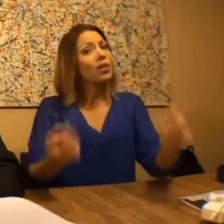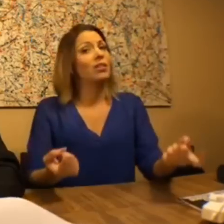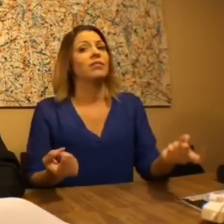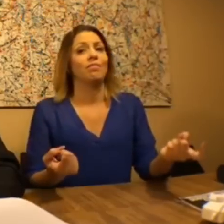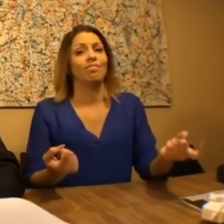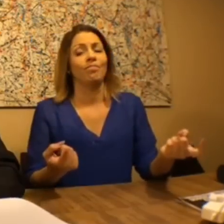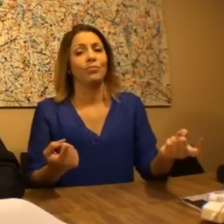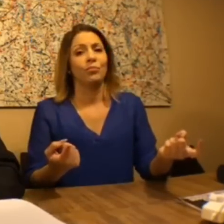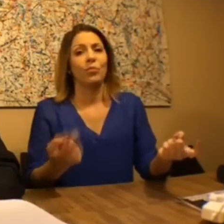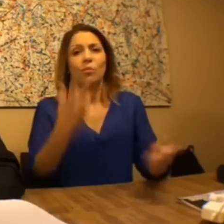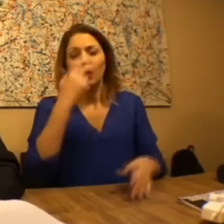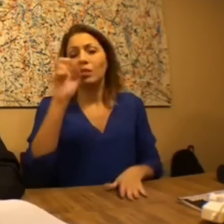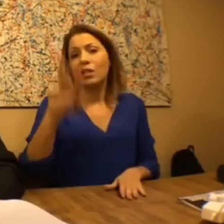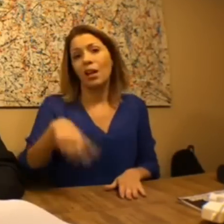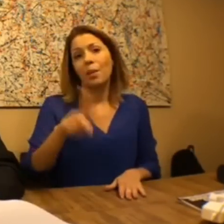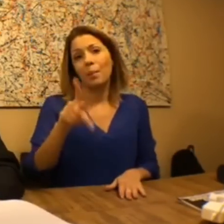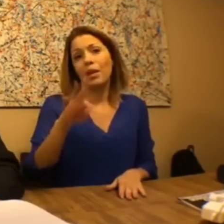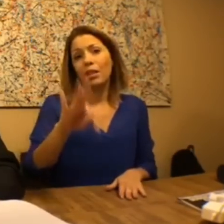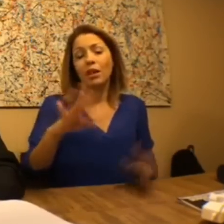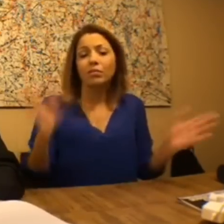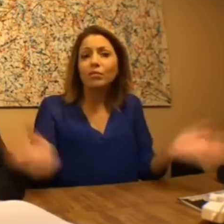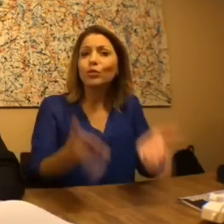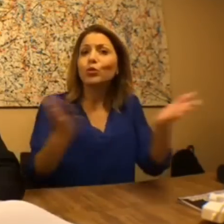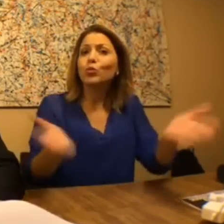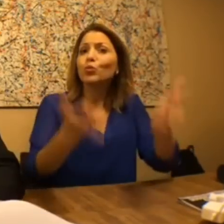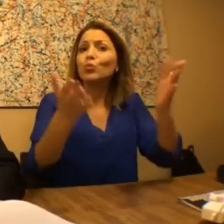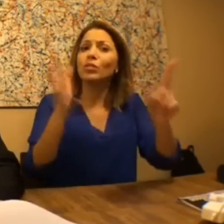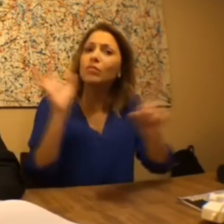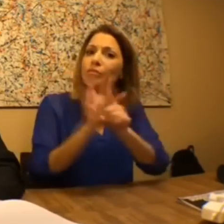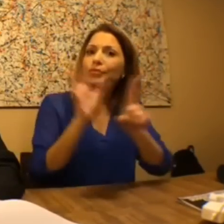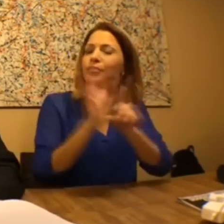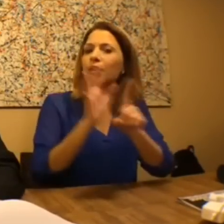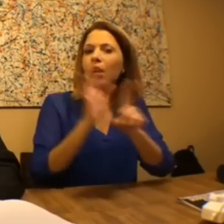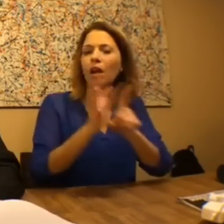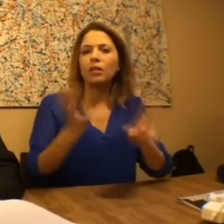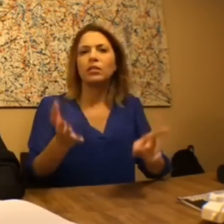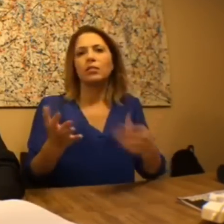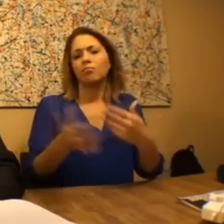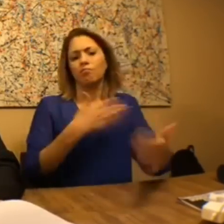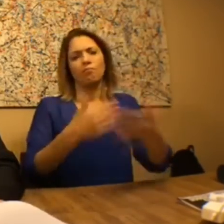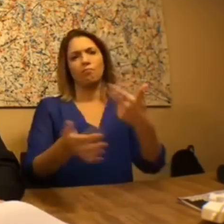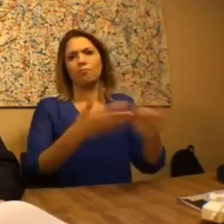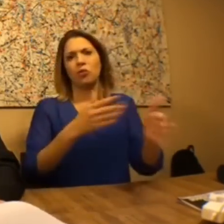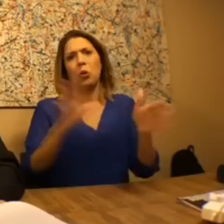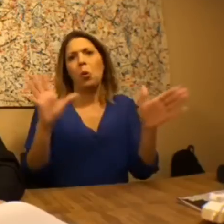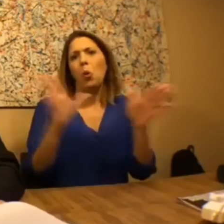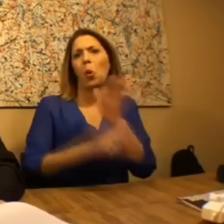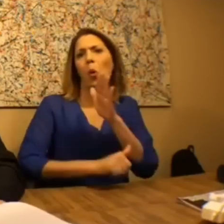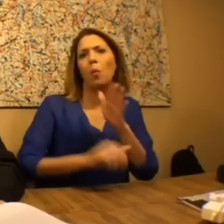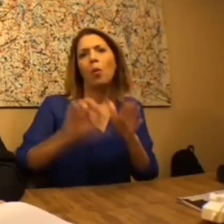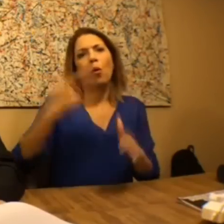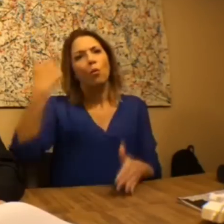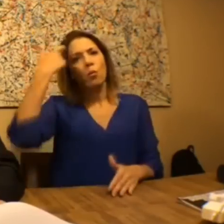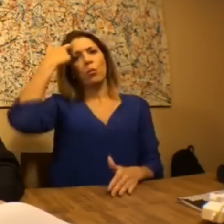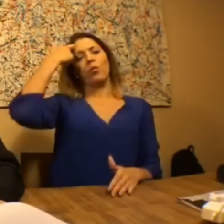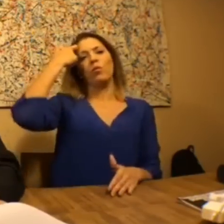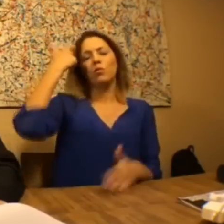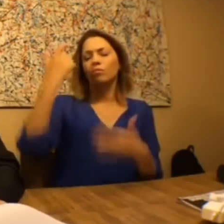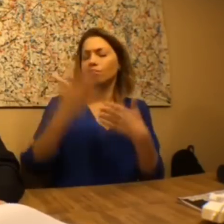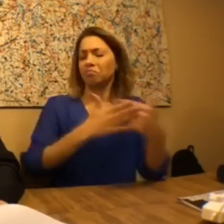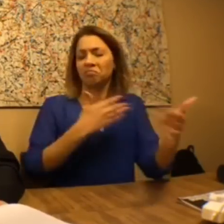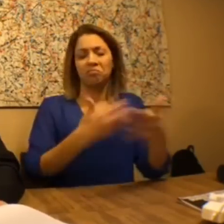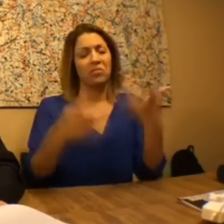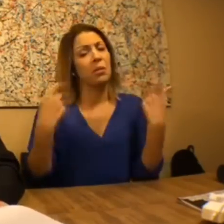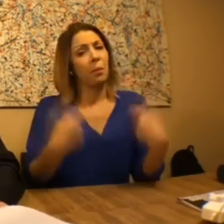à violência, é um estímulo à criminalidade. Você tem que punir, não interessa o cara cometer um furto ou um roubo. Tem que ser punido e ponto final. O homem